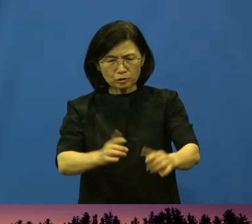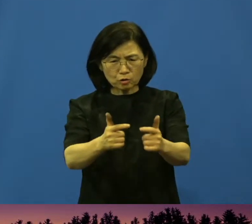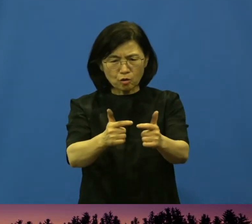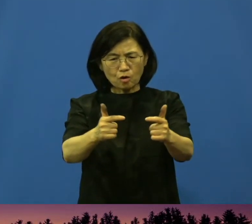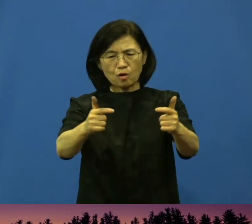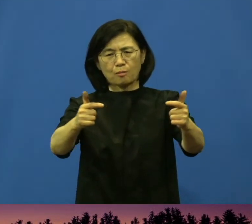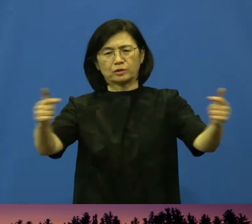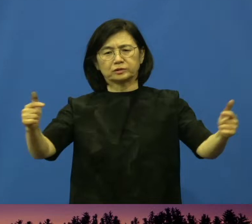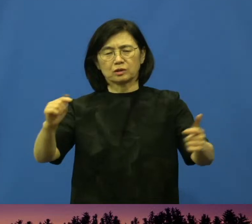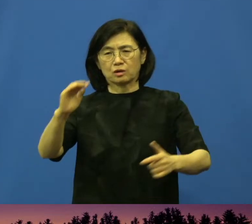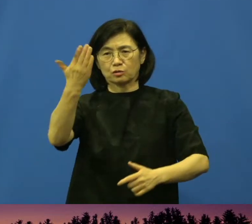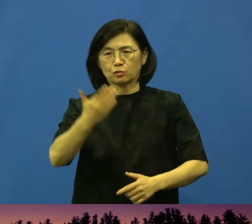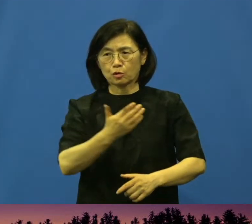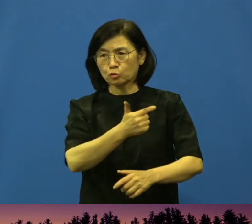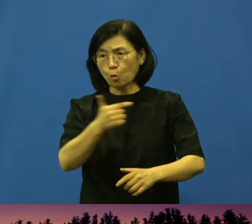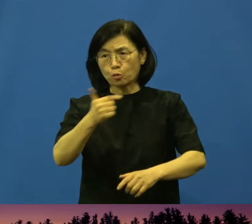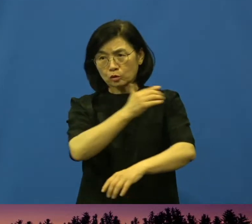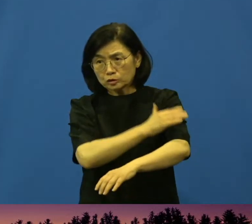돼요. 너무 잘 풀리는 거예요.